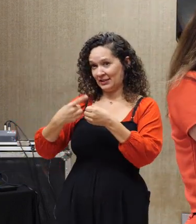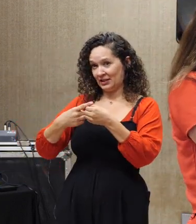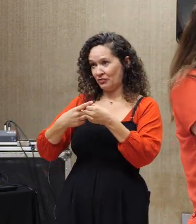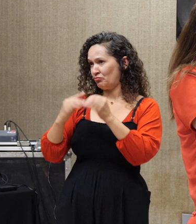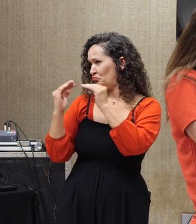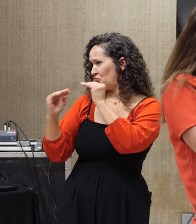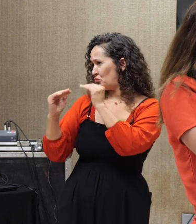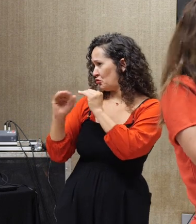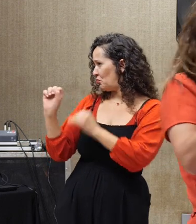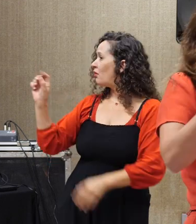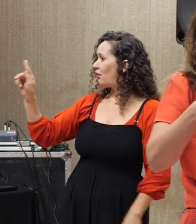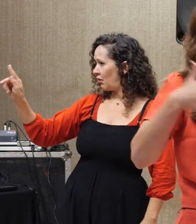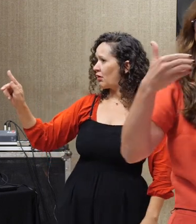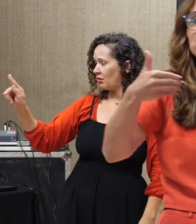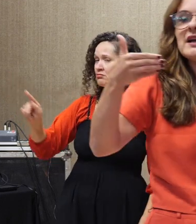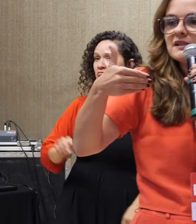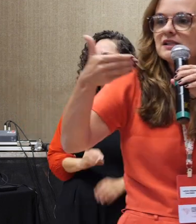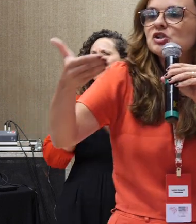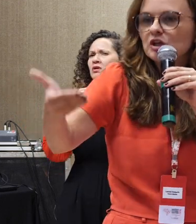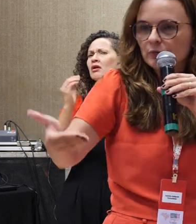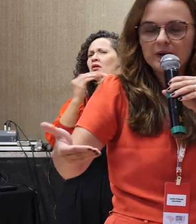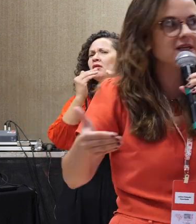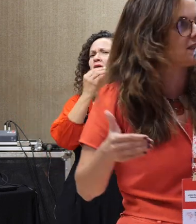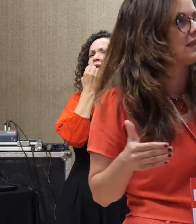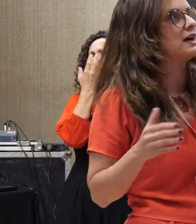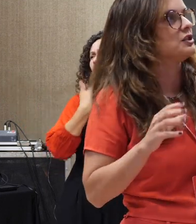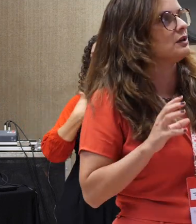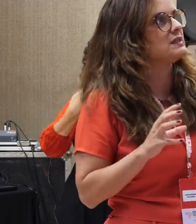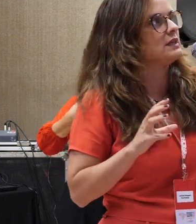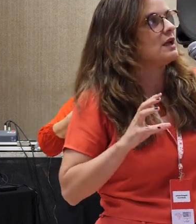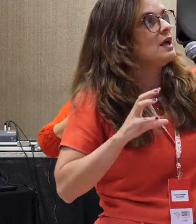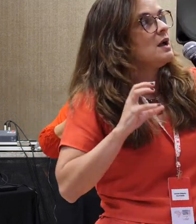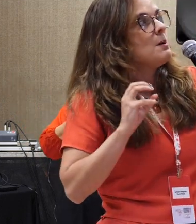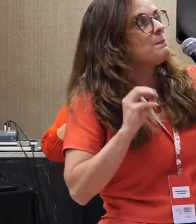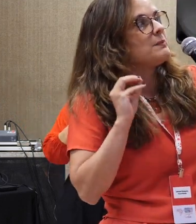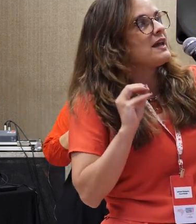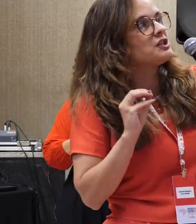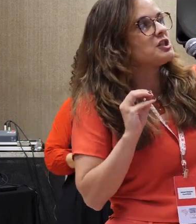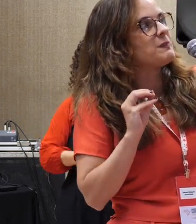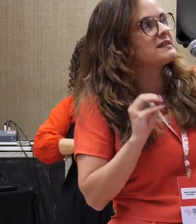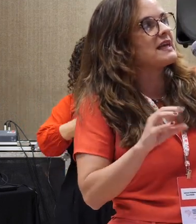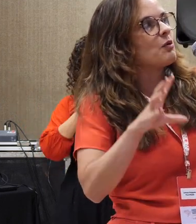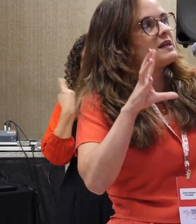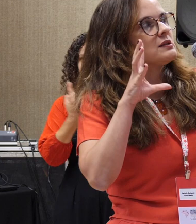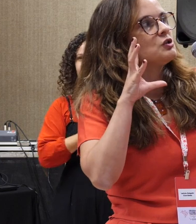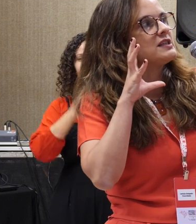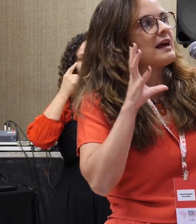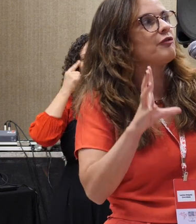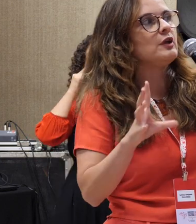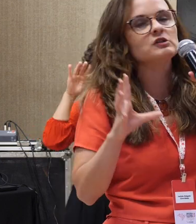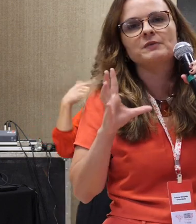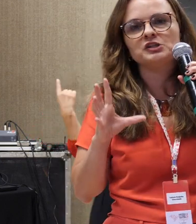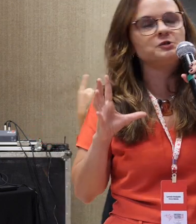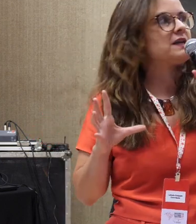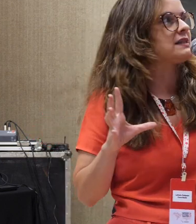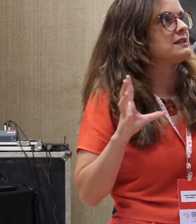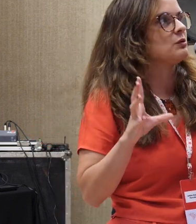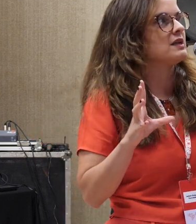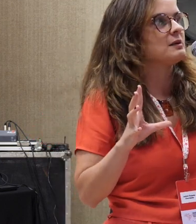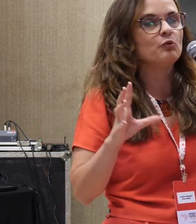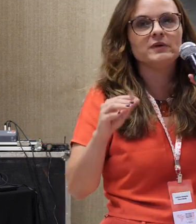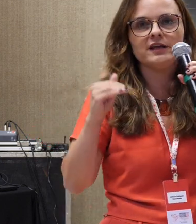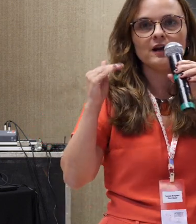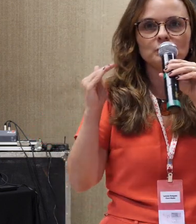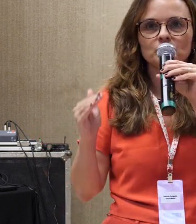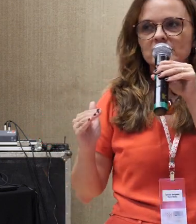faz sentido, beleza. Né? O que faria sentido para a minha cidade? Então, assim, primeiro a gente pensar quais são os desafios para a gente pensar